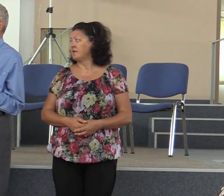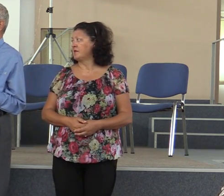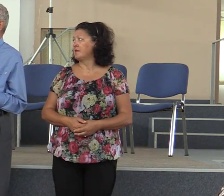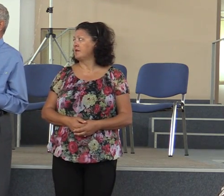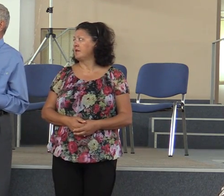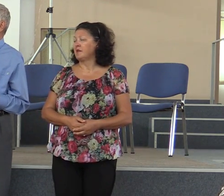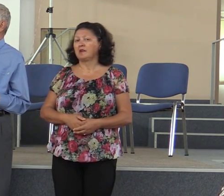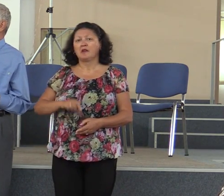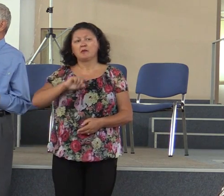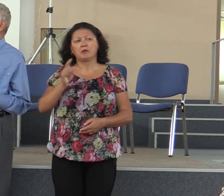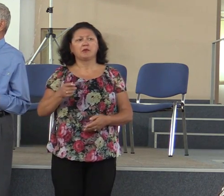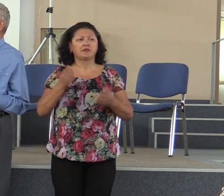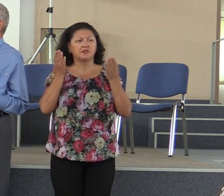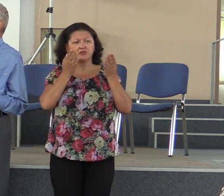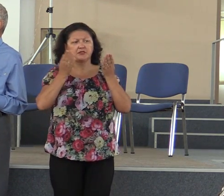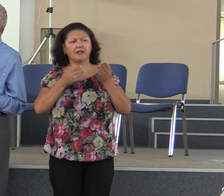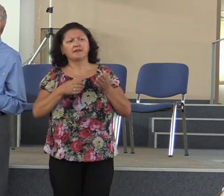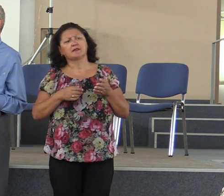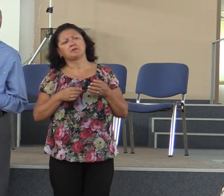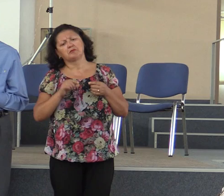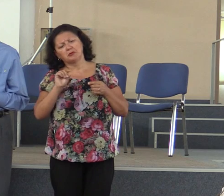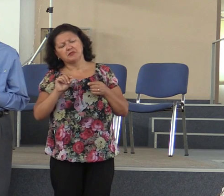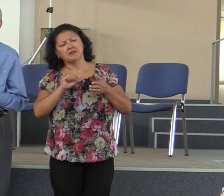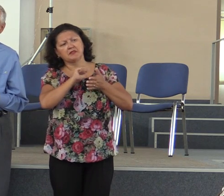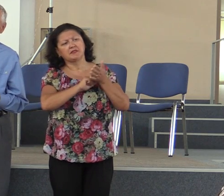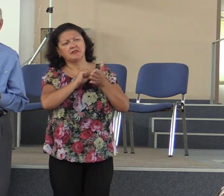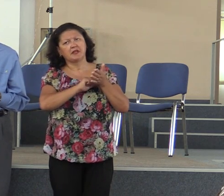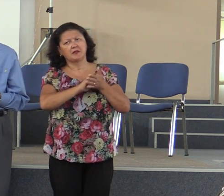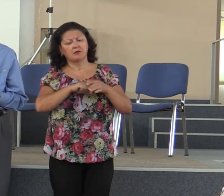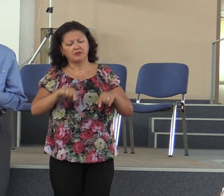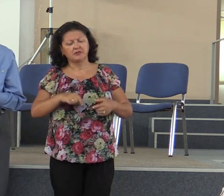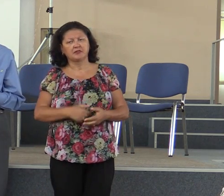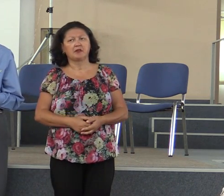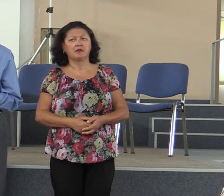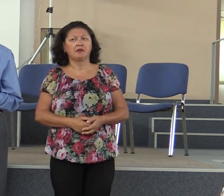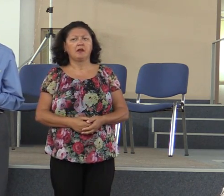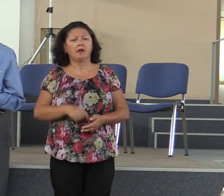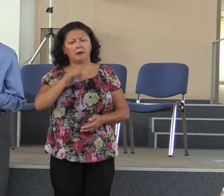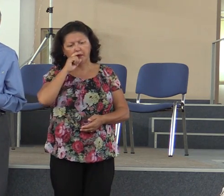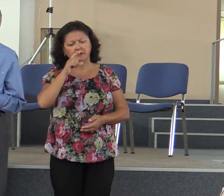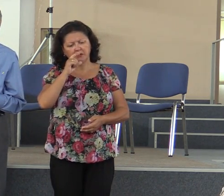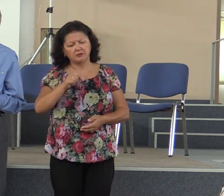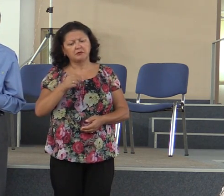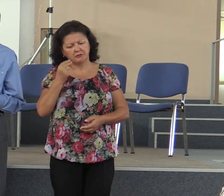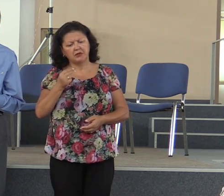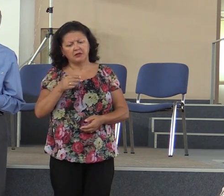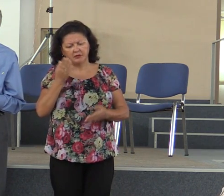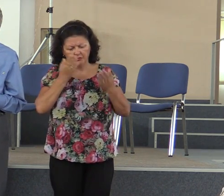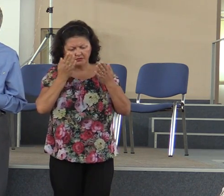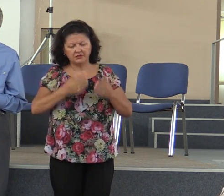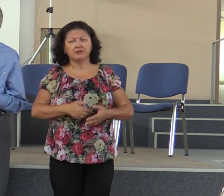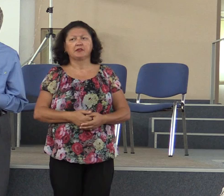mai în vârstă? Little boy said, "Well, all right." Băiețelul a zis, "Bine, o să citesc." Then the little